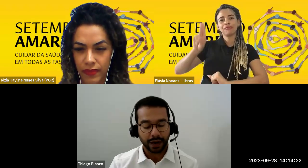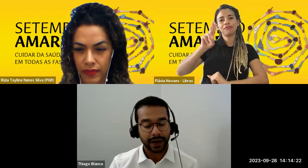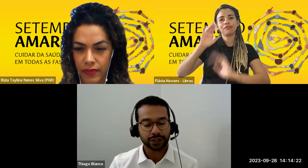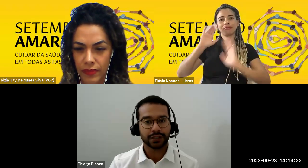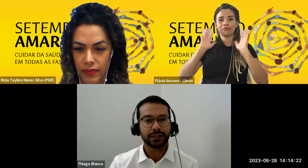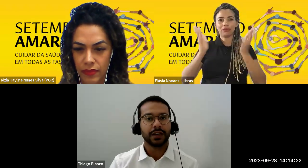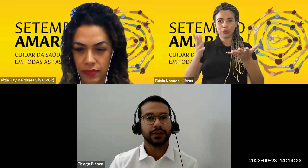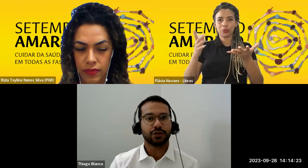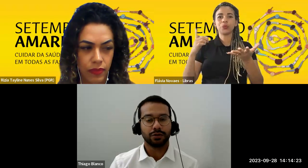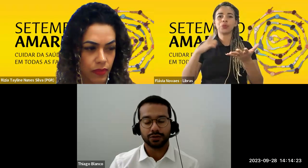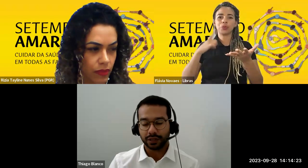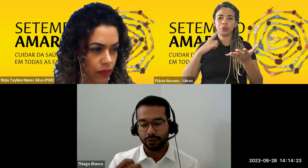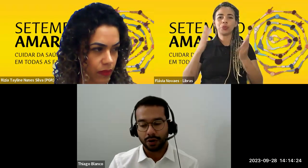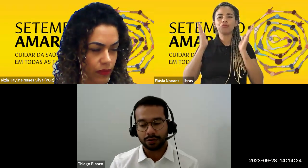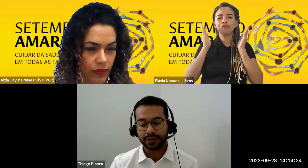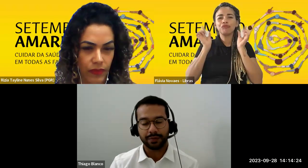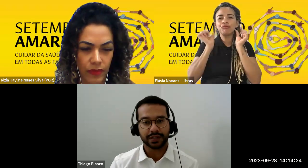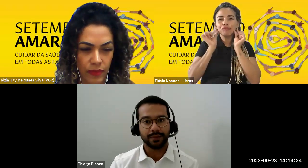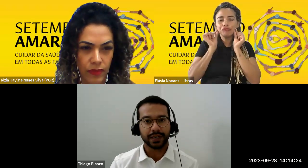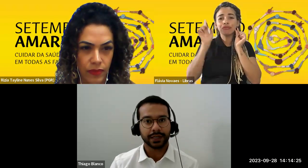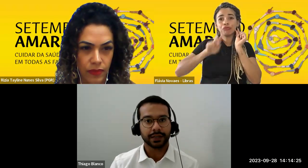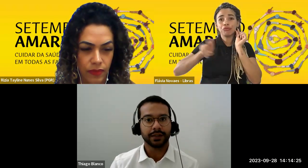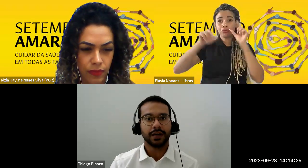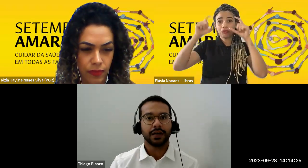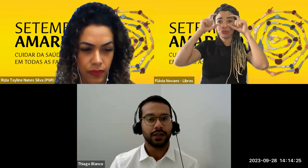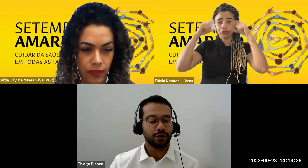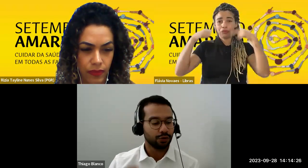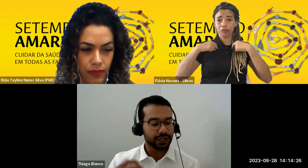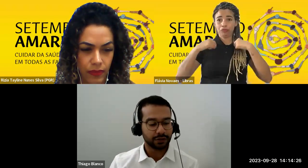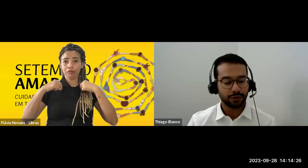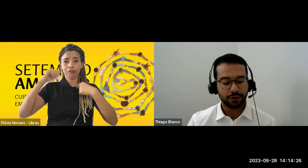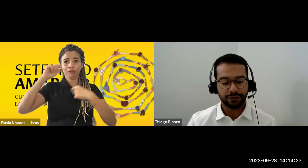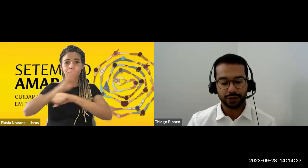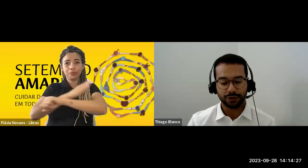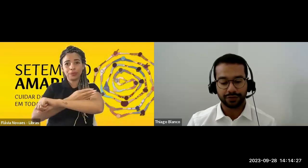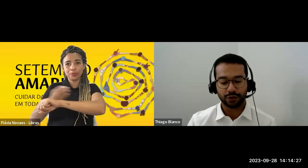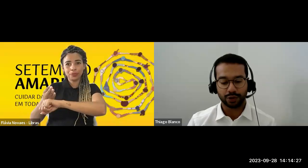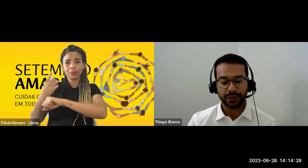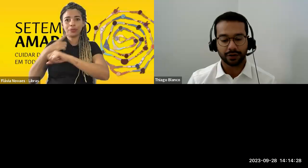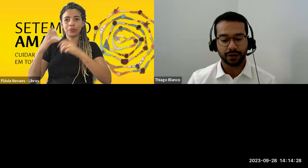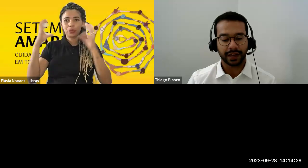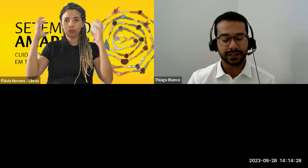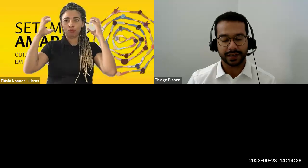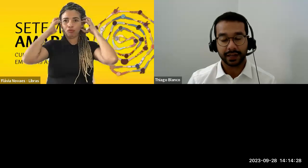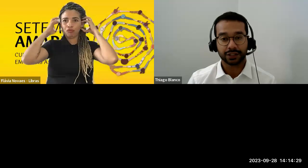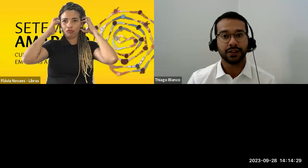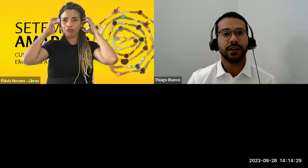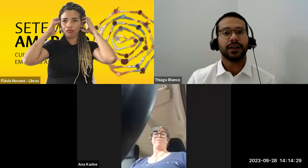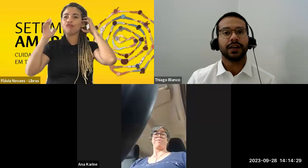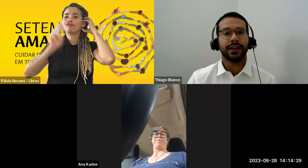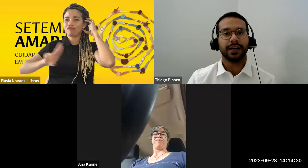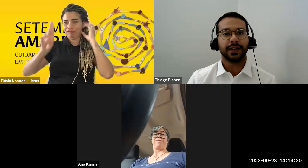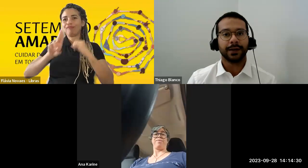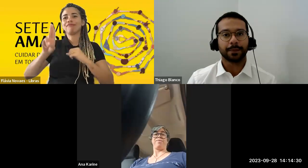de baixa, estou usando óculos, camisa branca e usando um fone de ouvido no modelo headset.